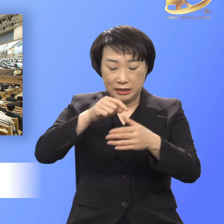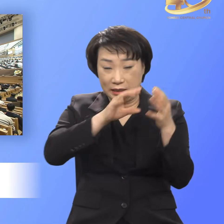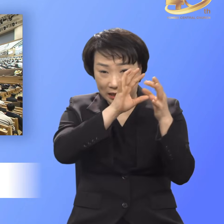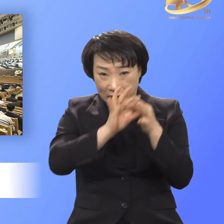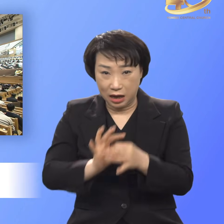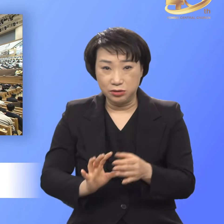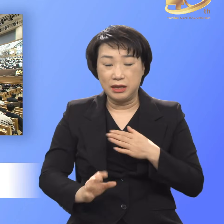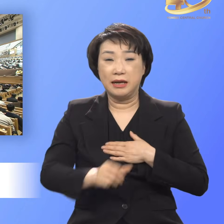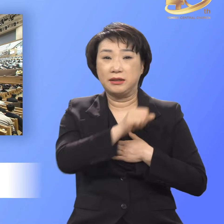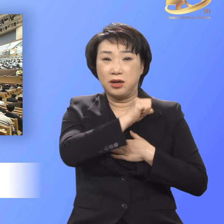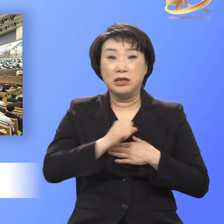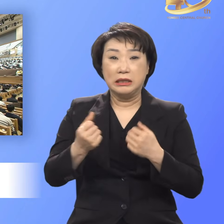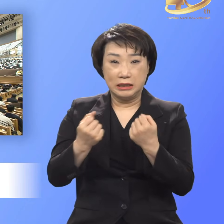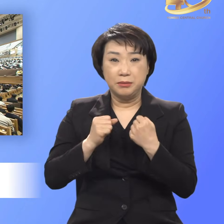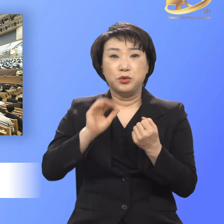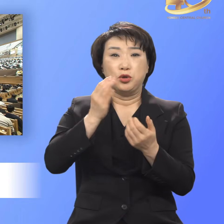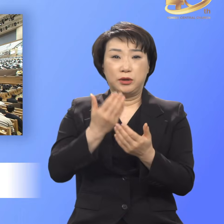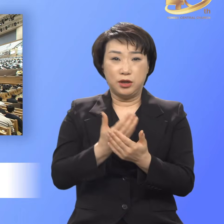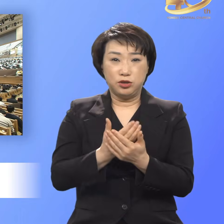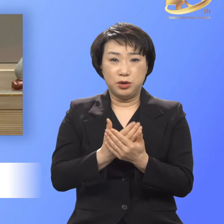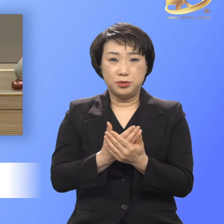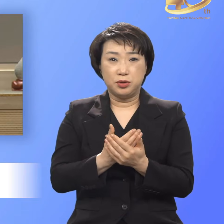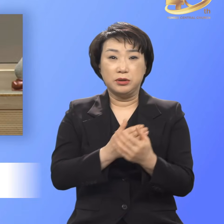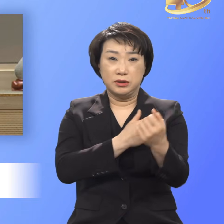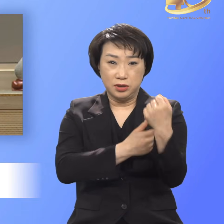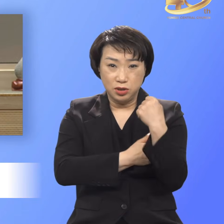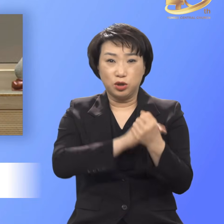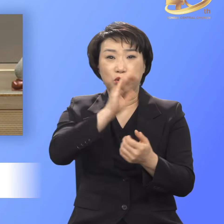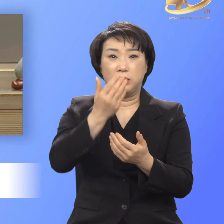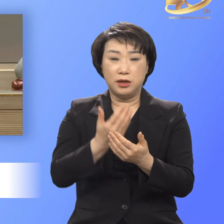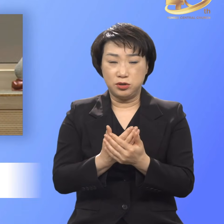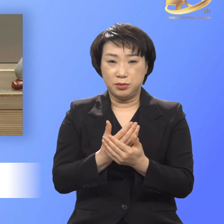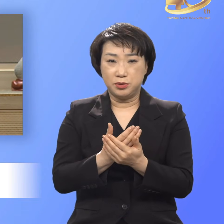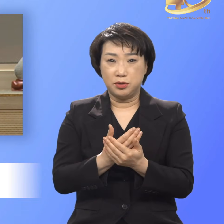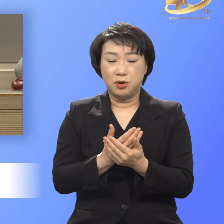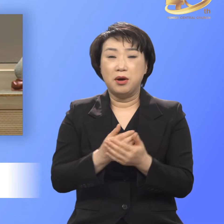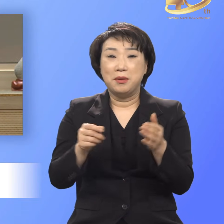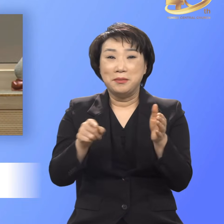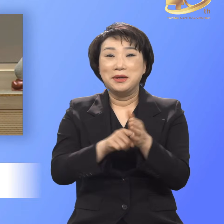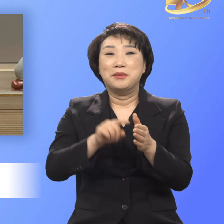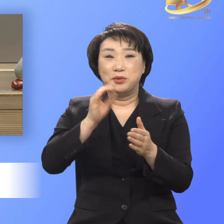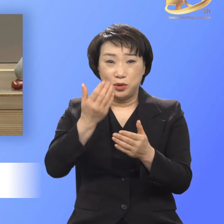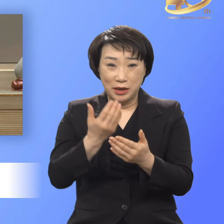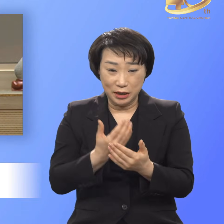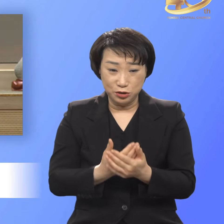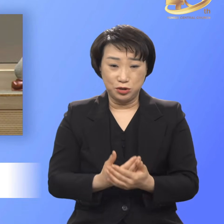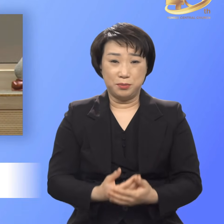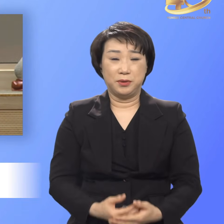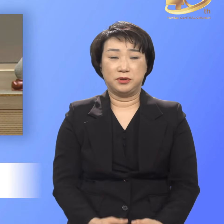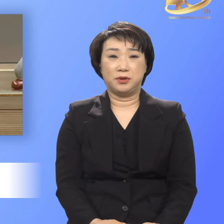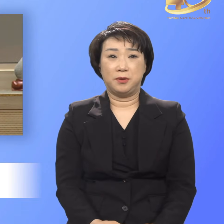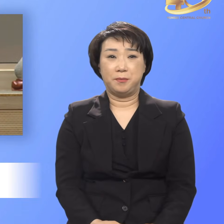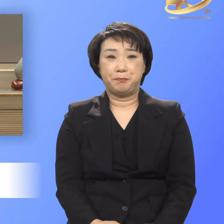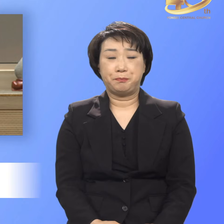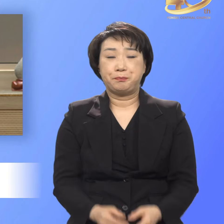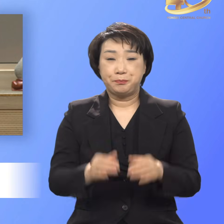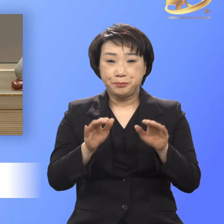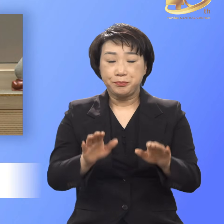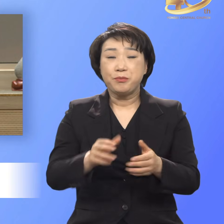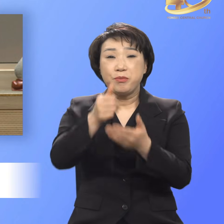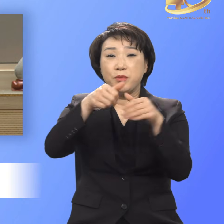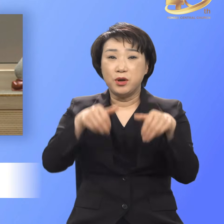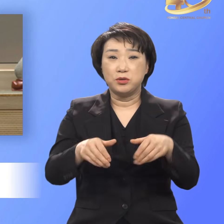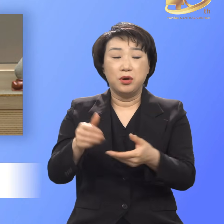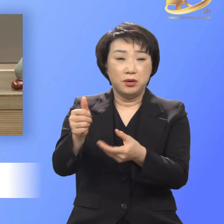끝까지 견딜 힘이 되게 하여 주시고, 능력이 되게 하여 주시고, 믿음 되게 하여 주옵소서. 오늘도